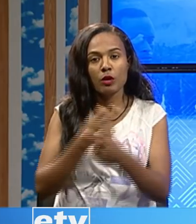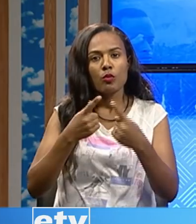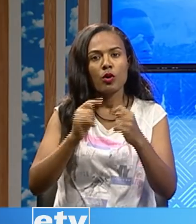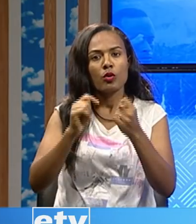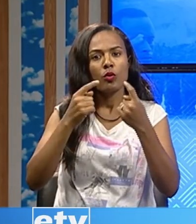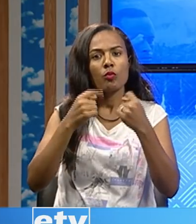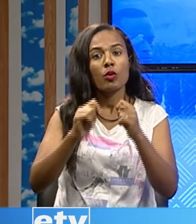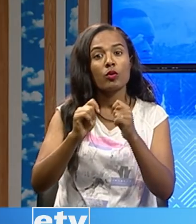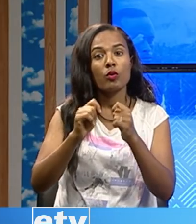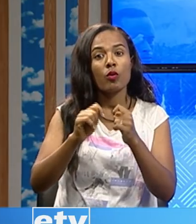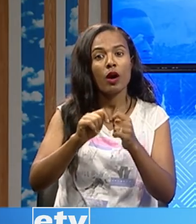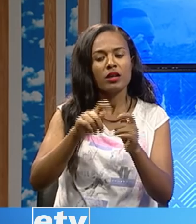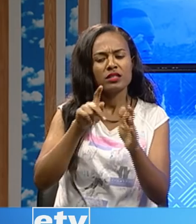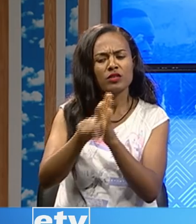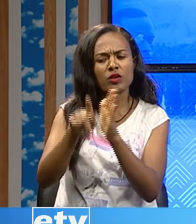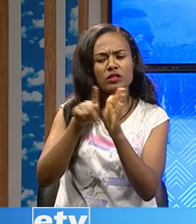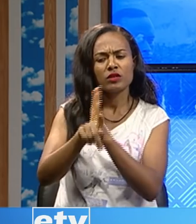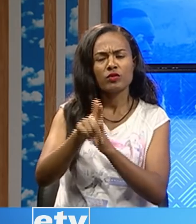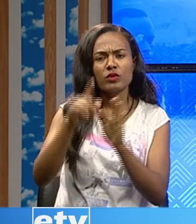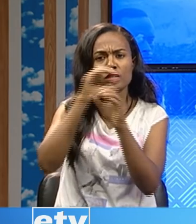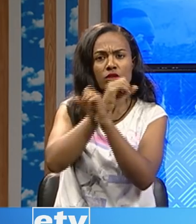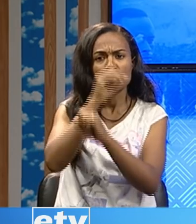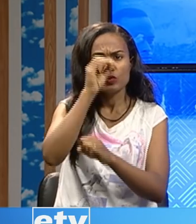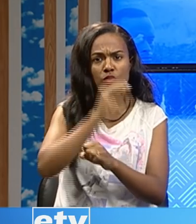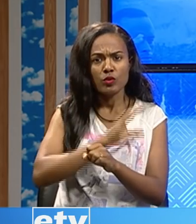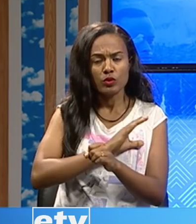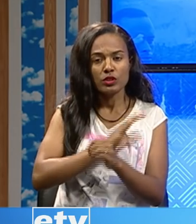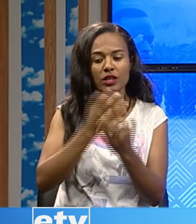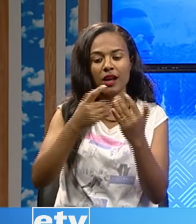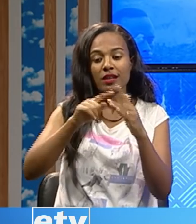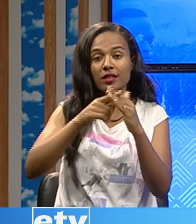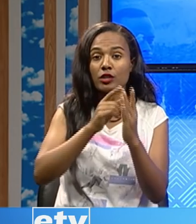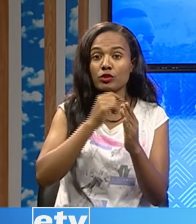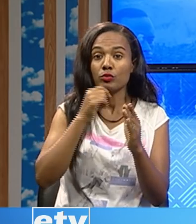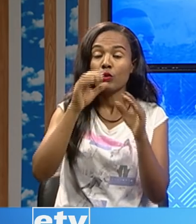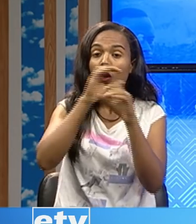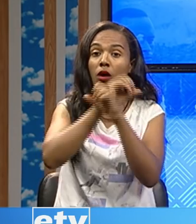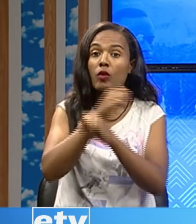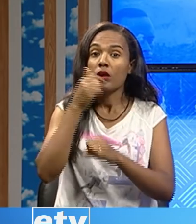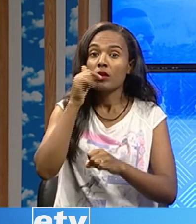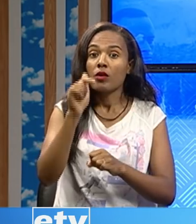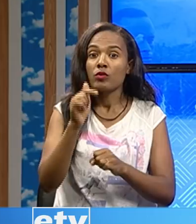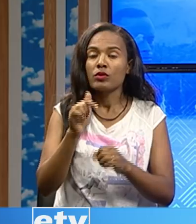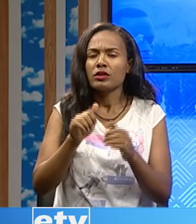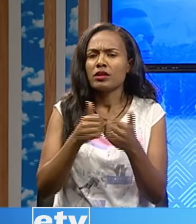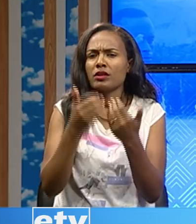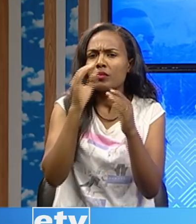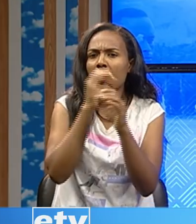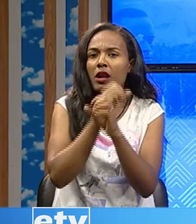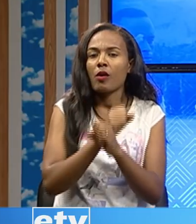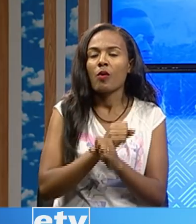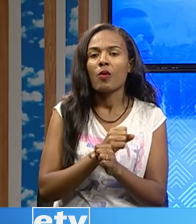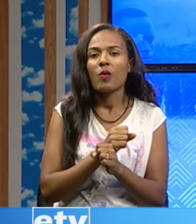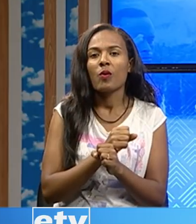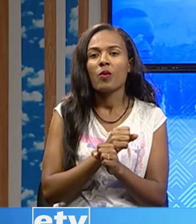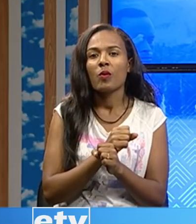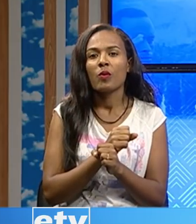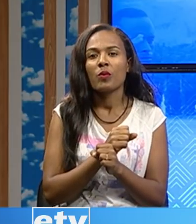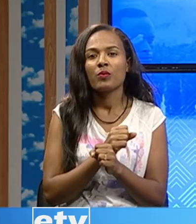ሞክረው አስገድለው የጨረሱ ሰዎች ገና ሳይጀምሩ አልቋል ይላሉ። እንዴት ነው የሚያልቀው?